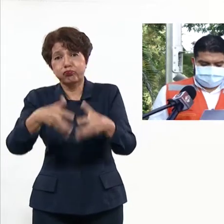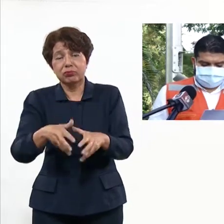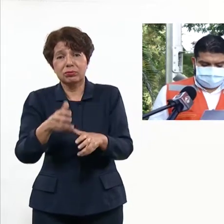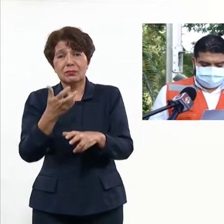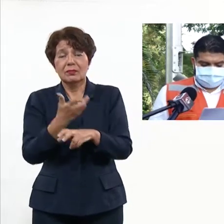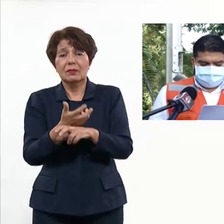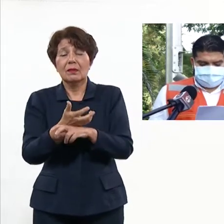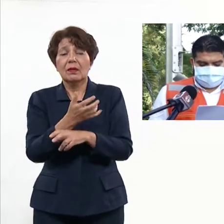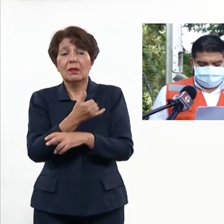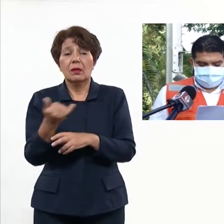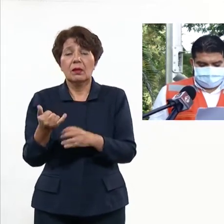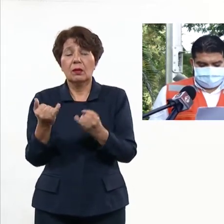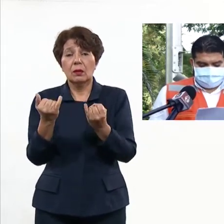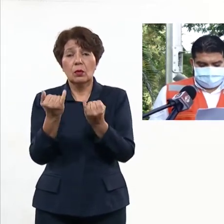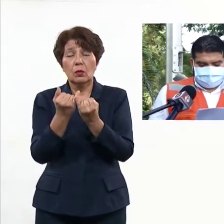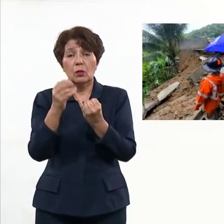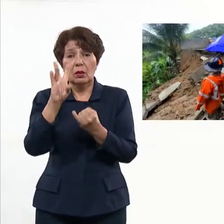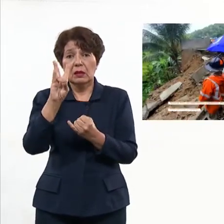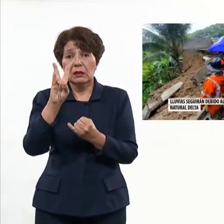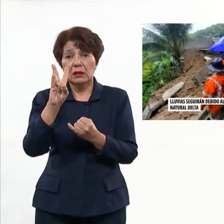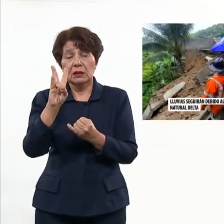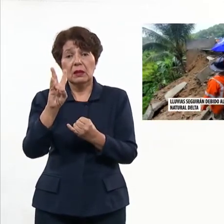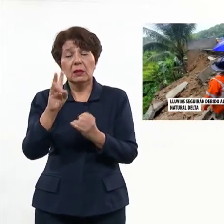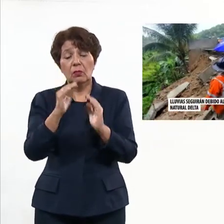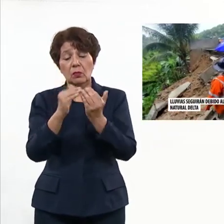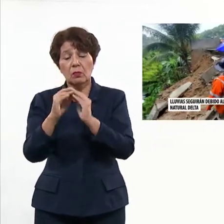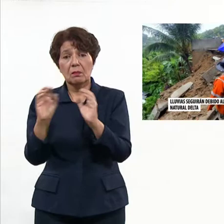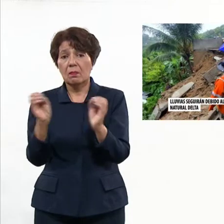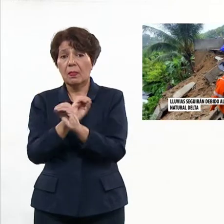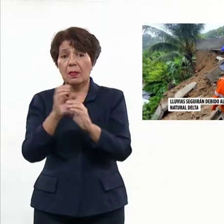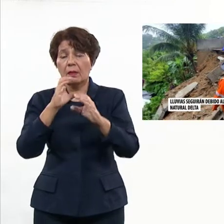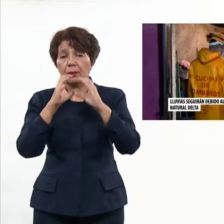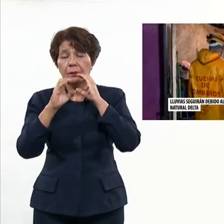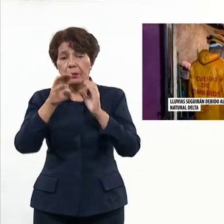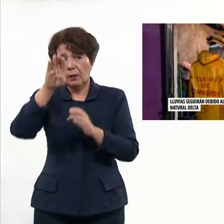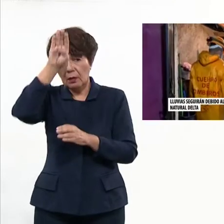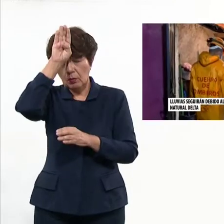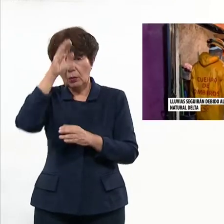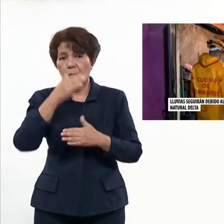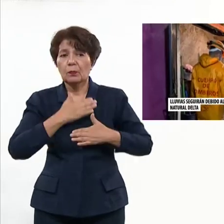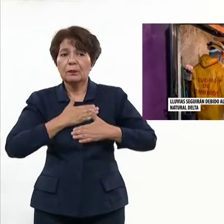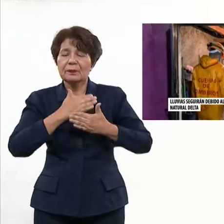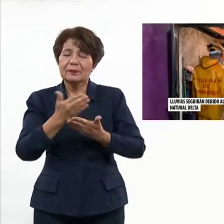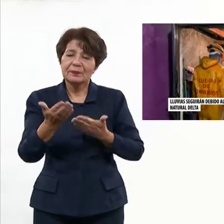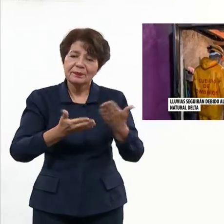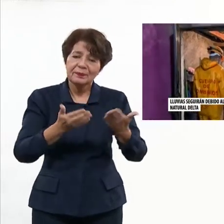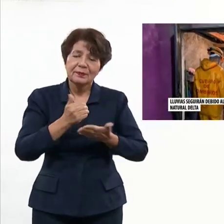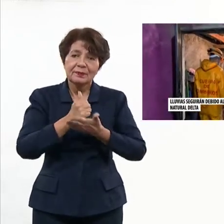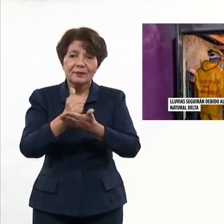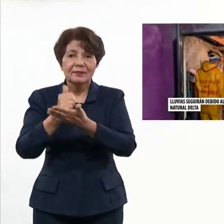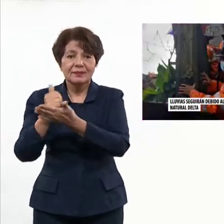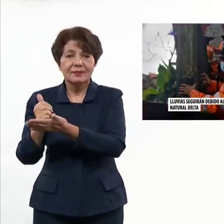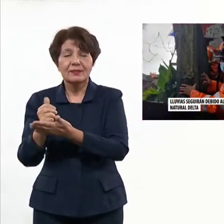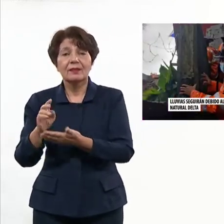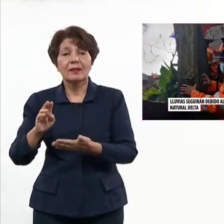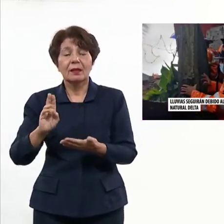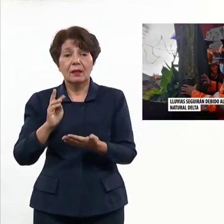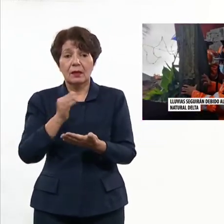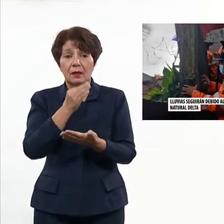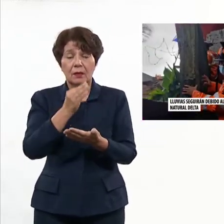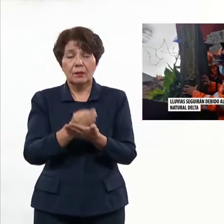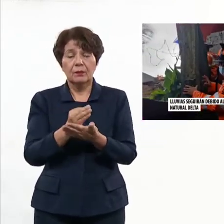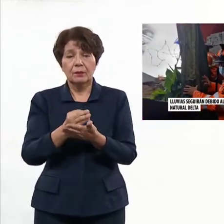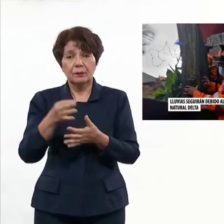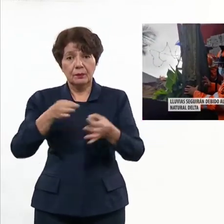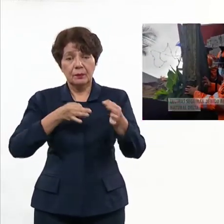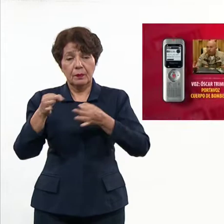pero lo que siete comunidades incomunicadas el cuerpo de bombero también estuvo presto a dar atención ante eventos en la ciudad capital explica su portavoz